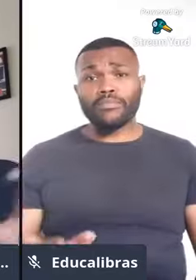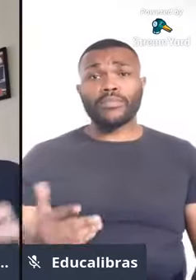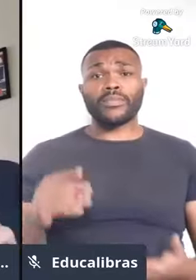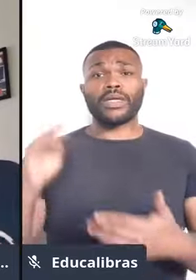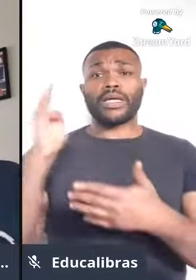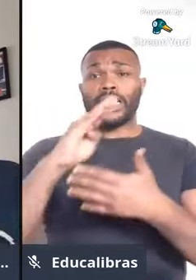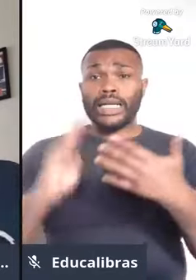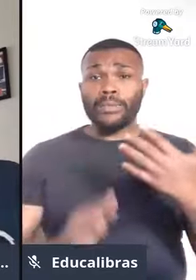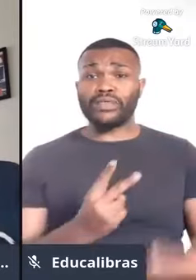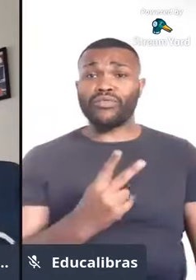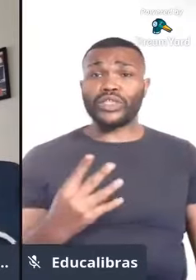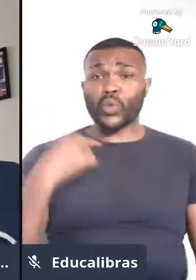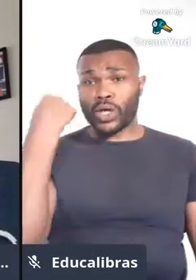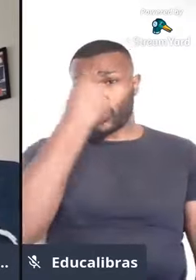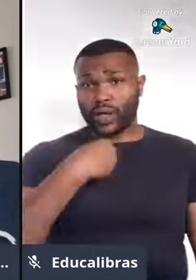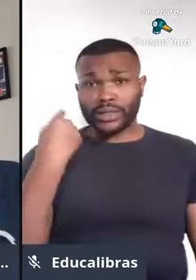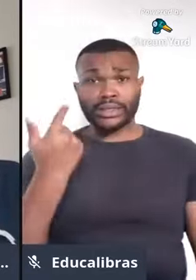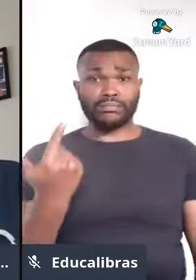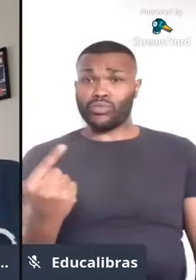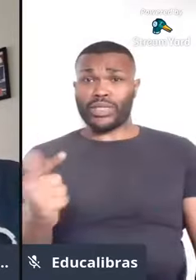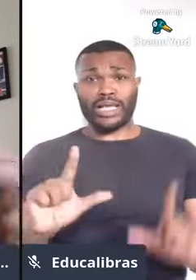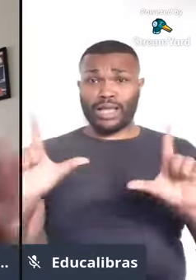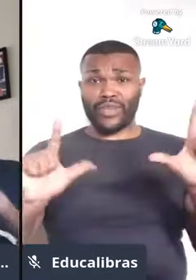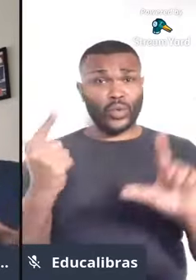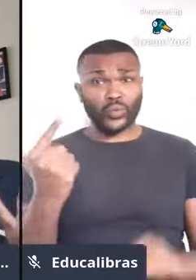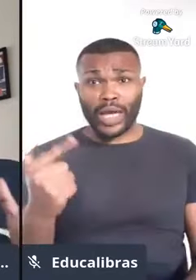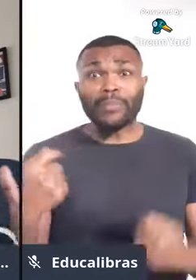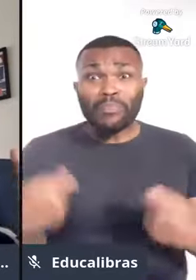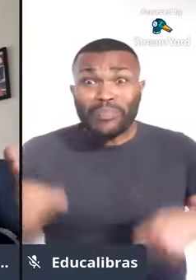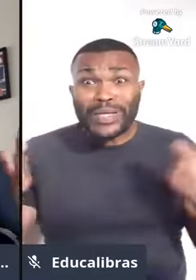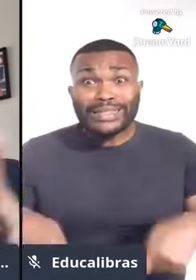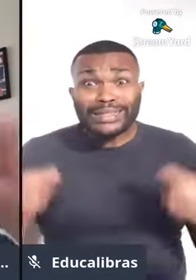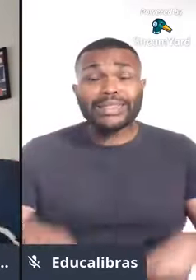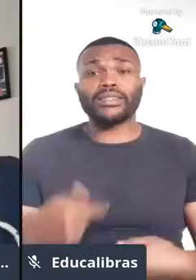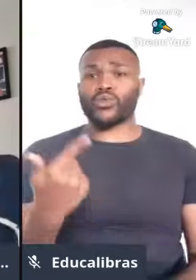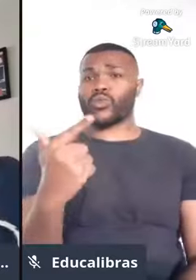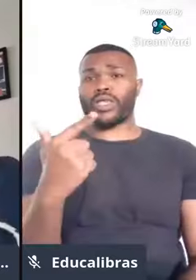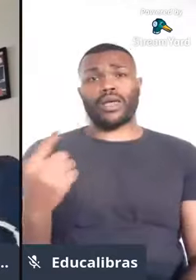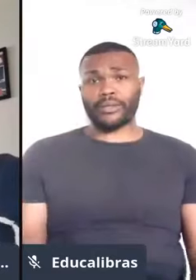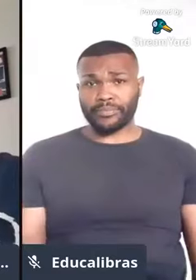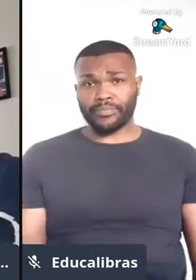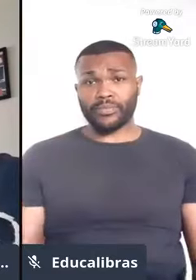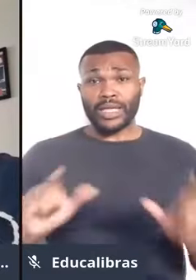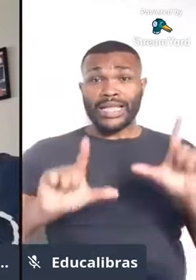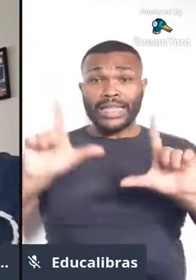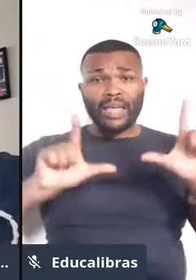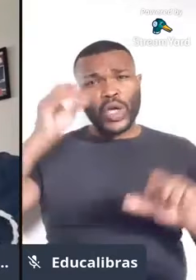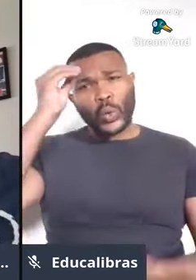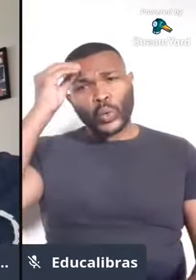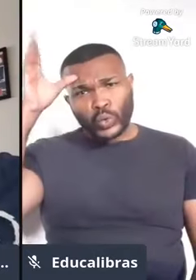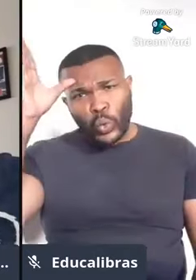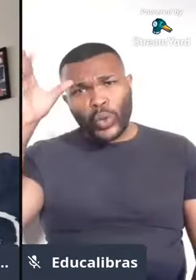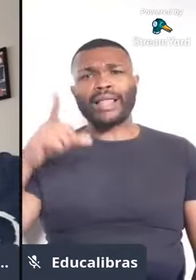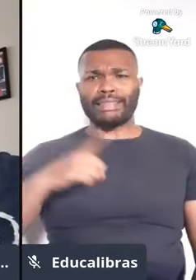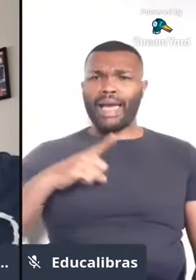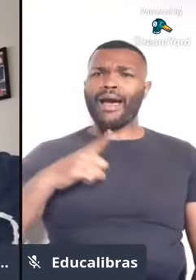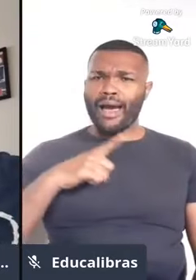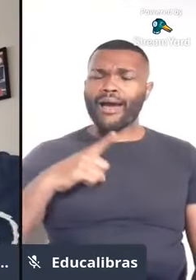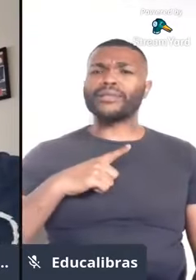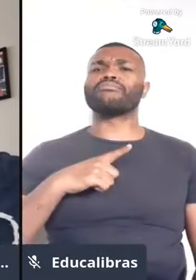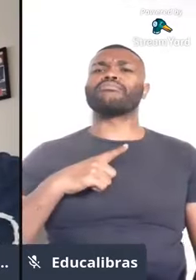24 horas por dia na TV, que tinha que ter, né? Não tem. A TV Cultura tem uma grande quantidade